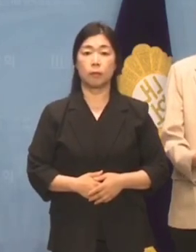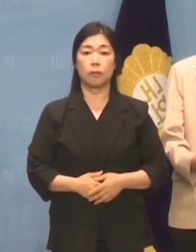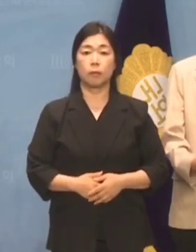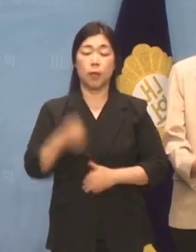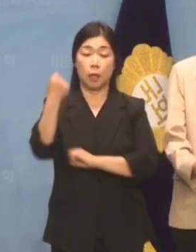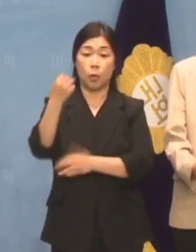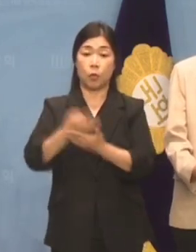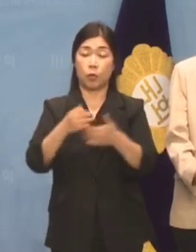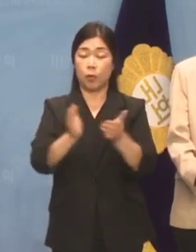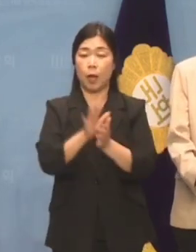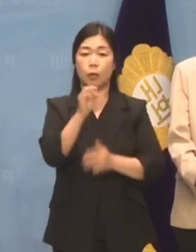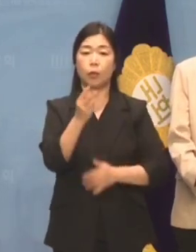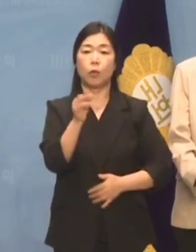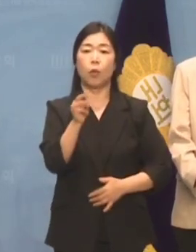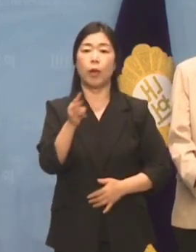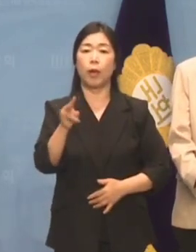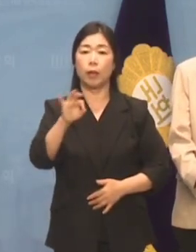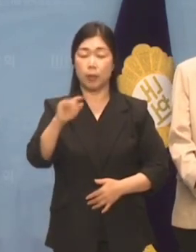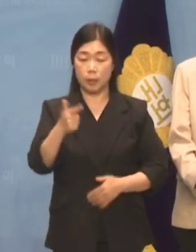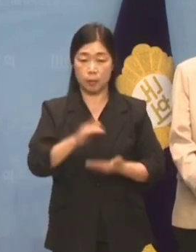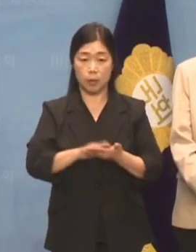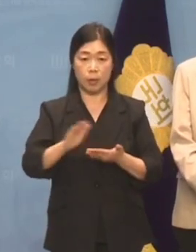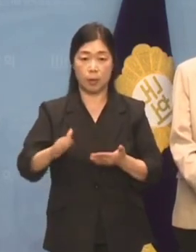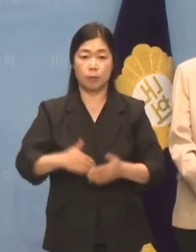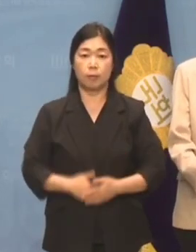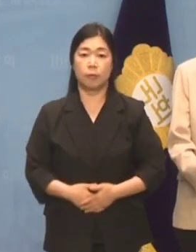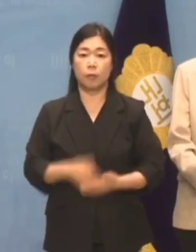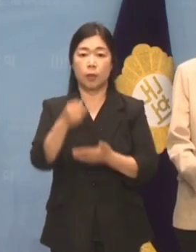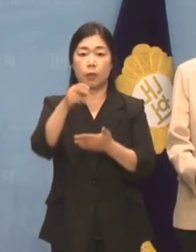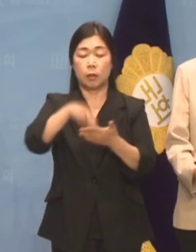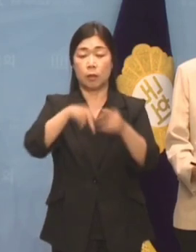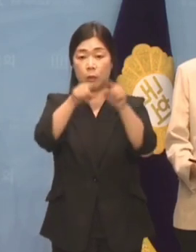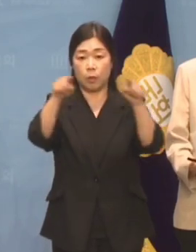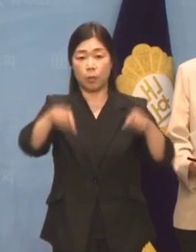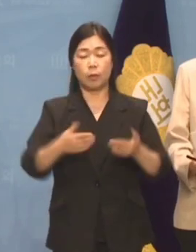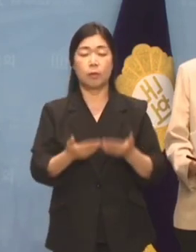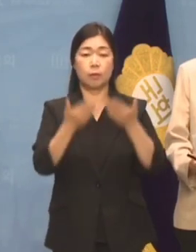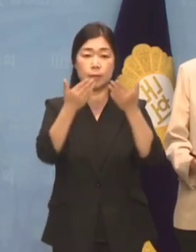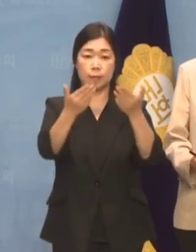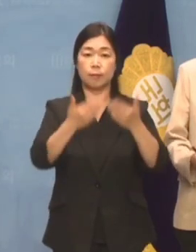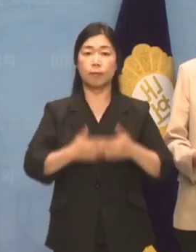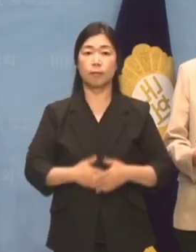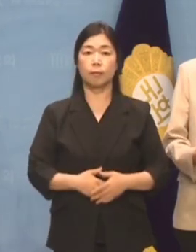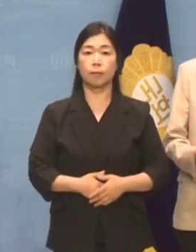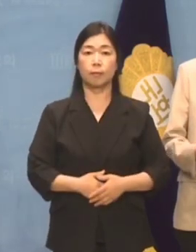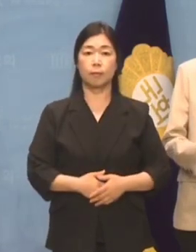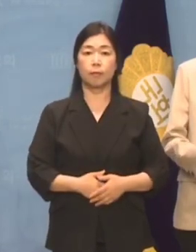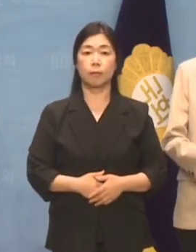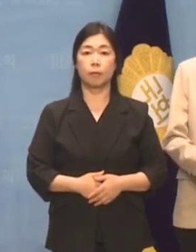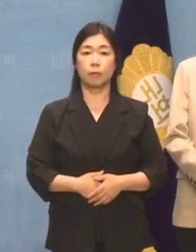네, 기본소득당 용혜인입니다. 마지막으로 기자회견문 낭독하도록 하겠습니다.